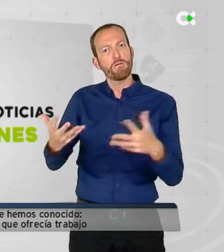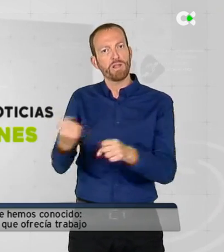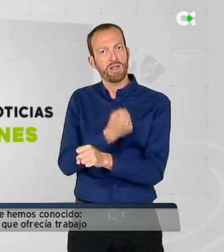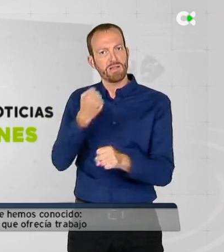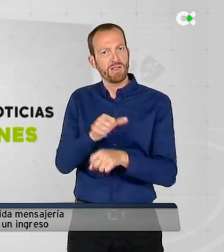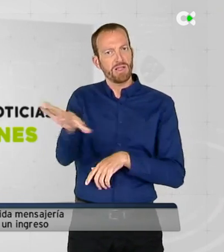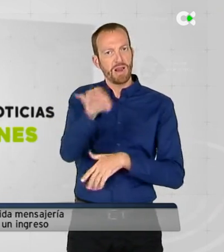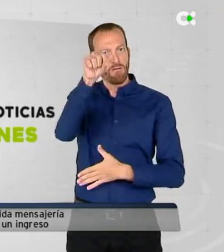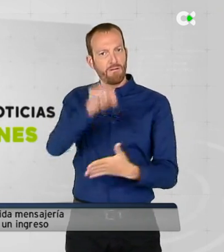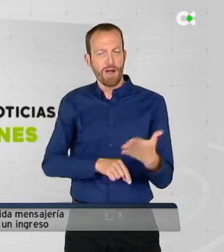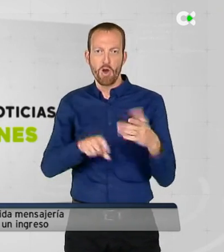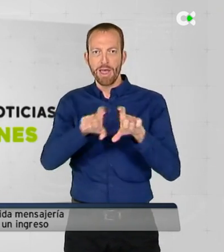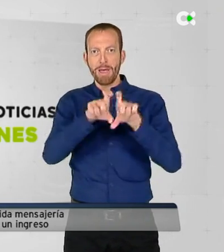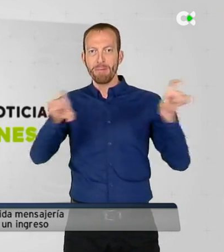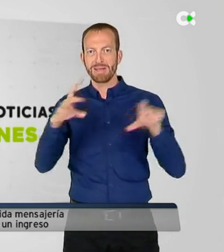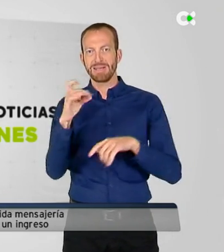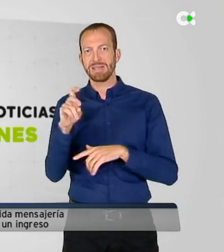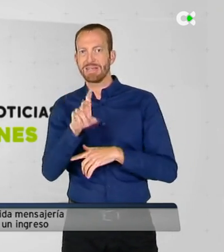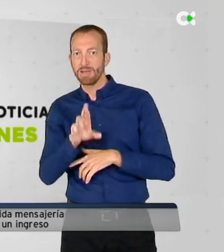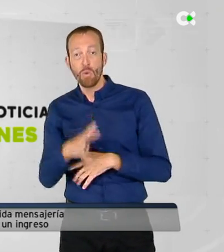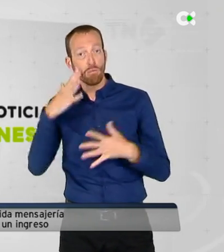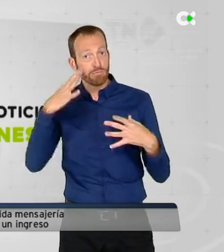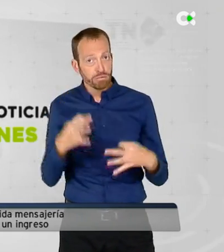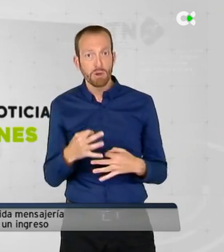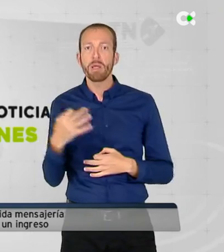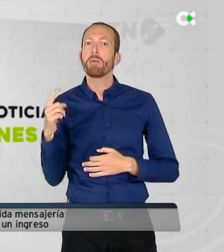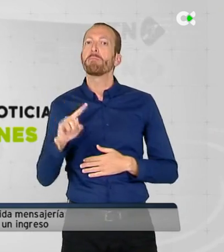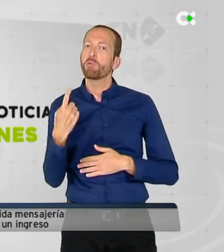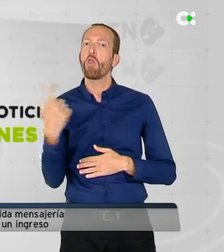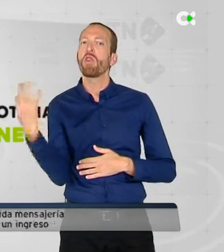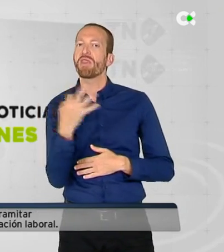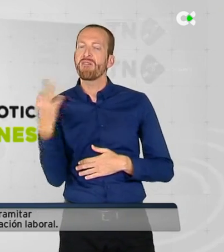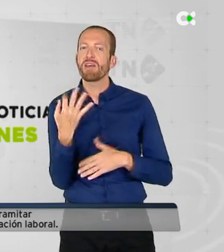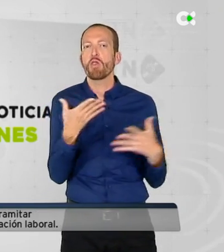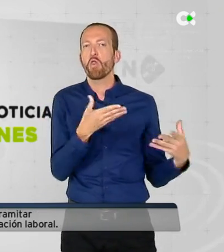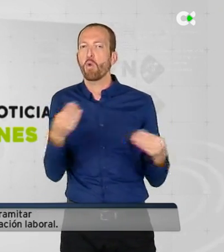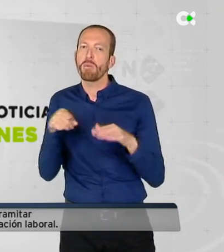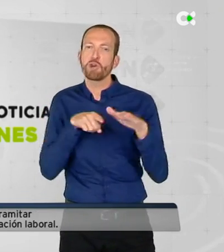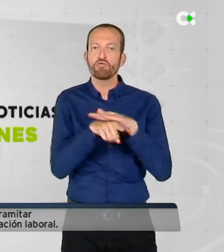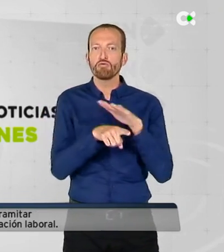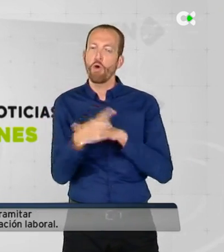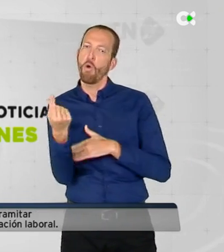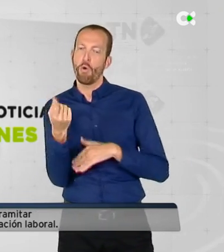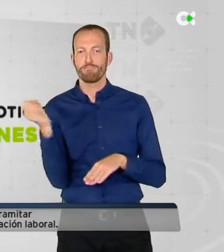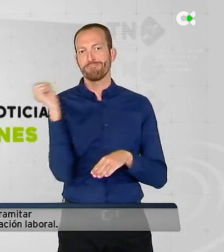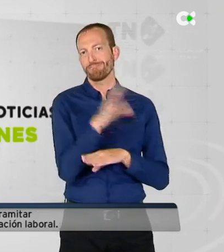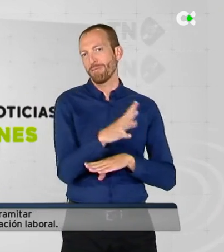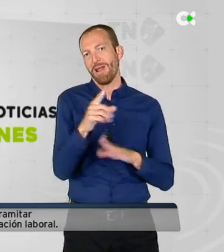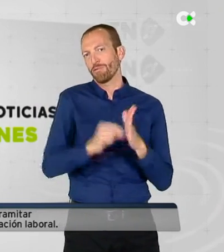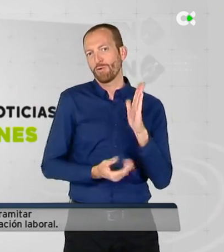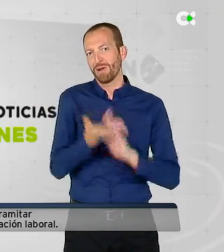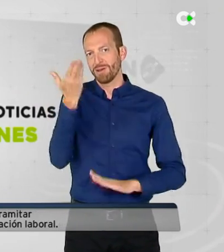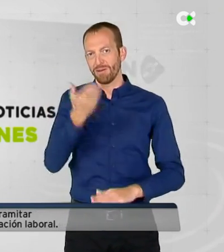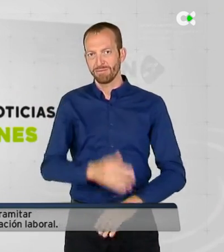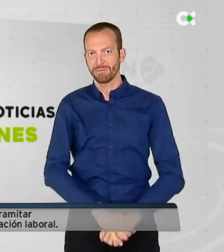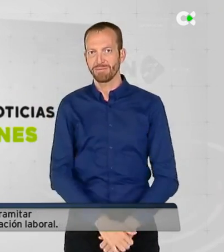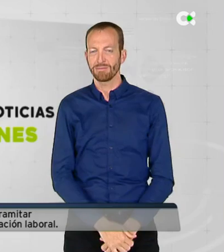trabajo en una conocida mensajería tras pedir un ingreso para tramitar la documentación laboral.